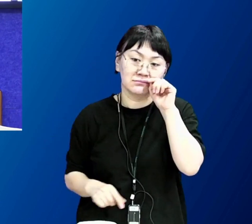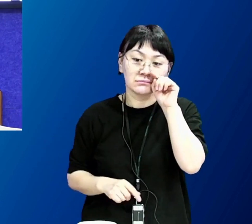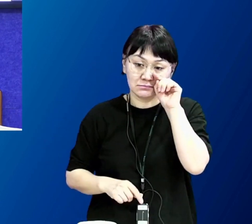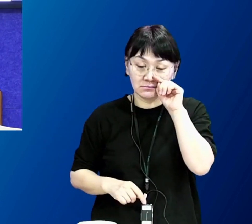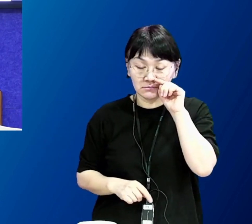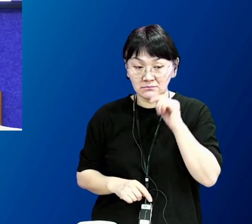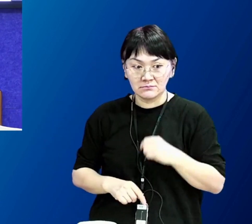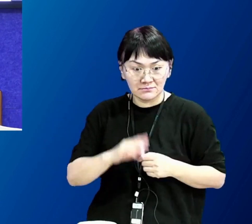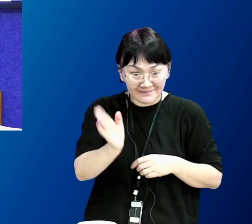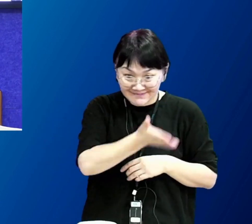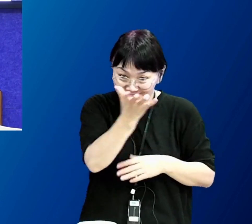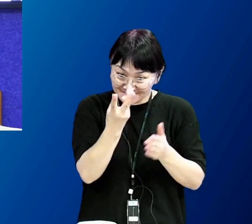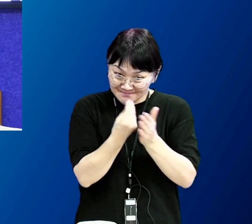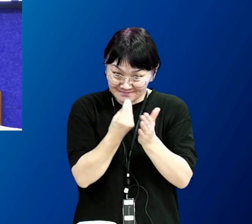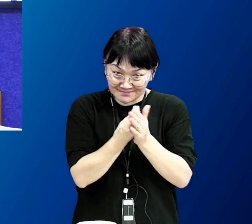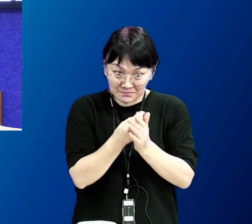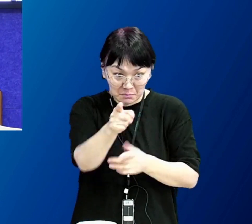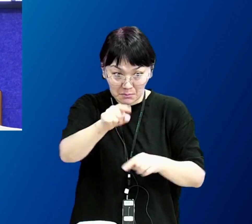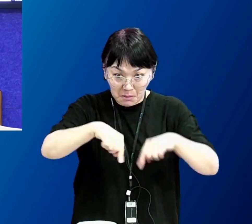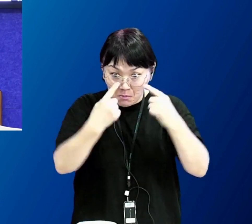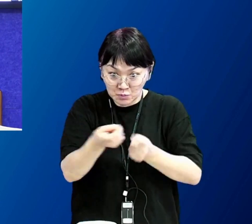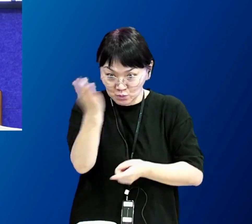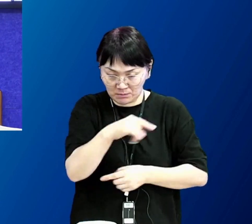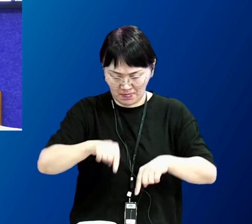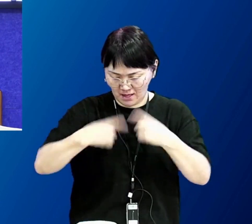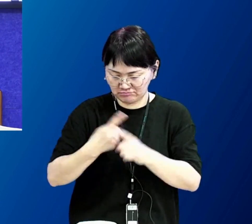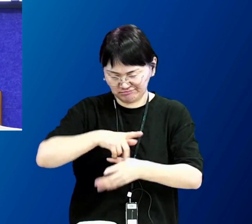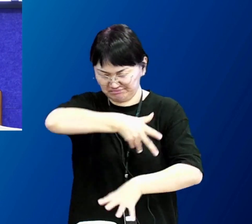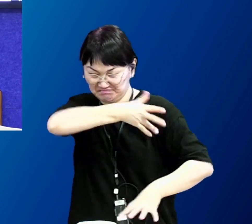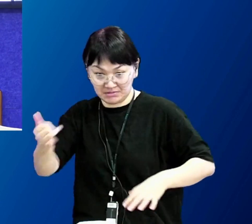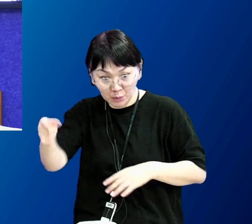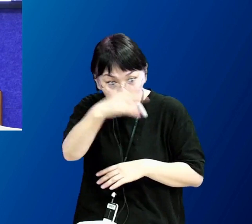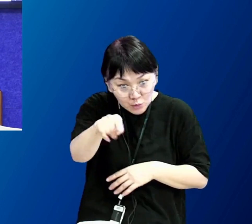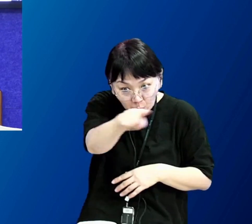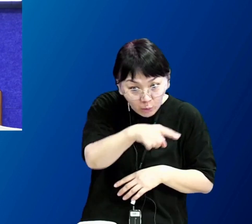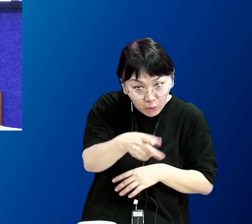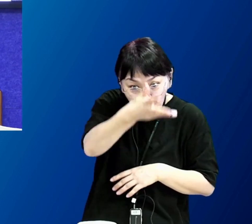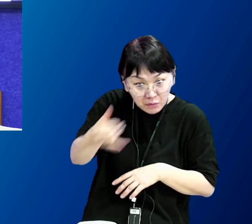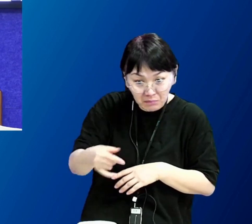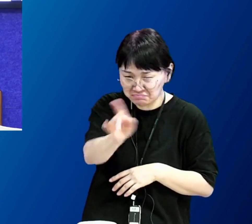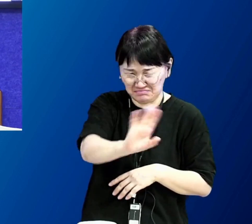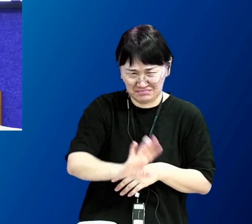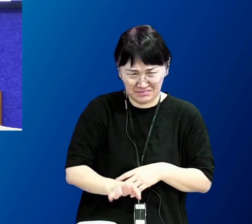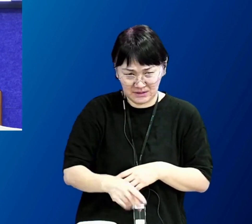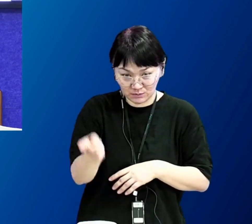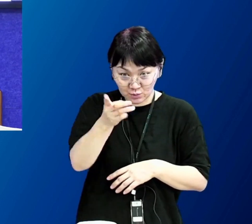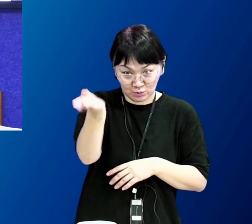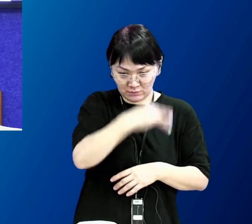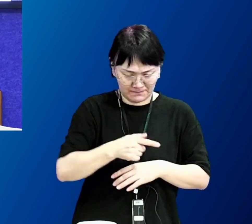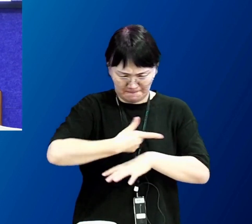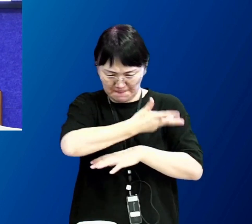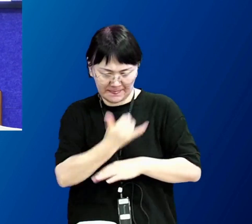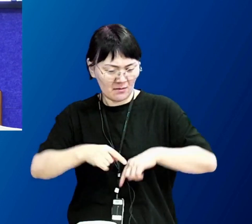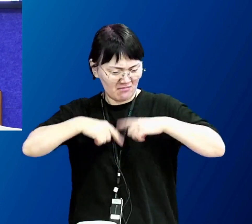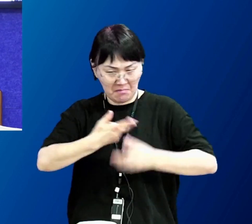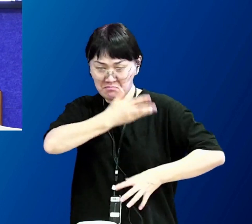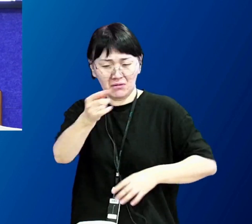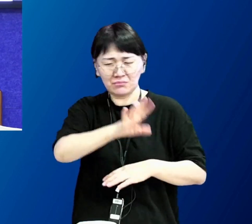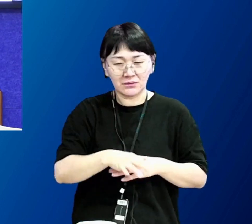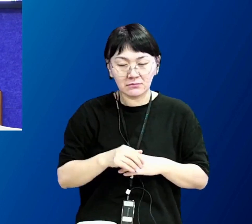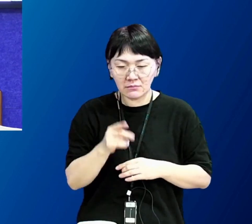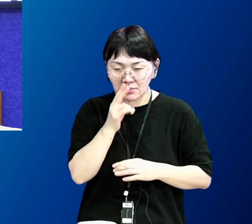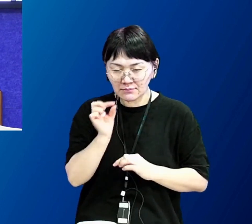Бид хүн нэг дор гимнүгэлд унддаг юм биш. Жижиг зүйлсүүдийг багаар хүлэн авч эхэлүүл яах